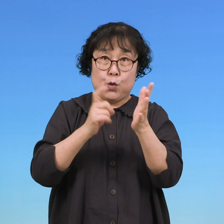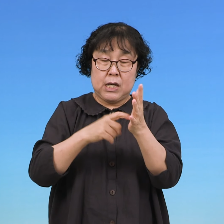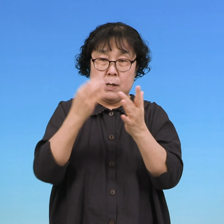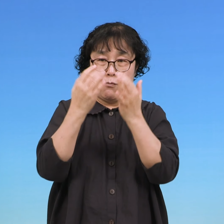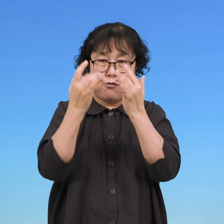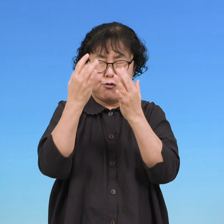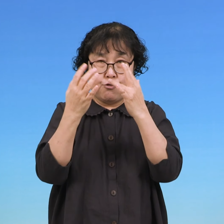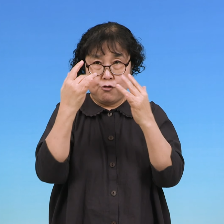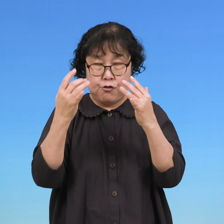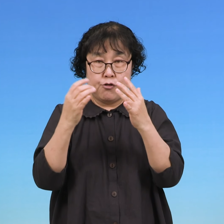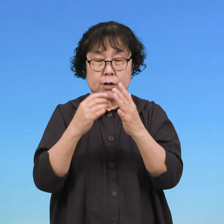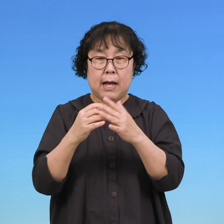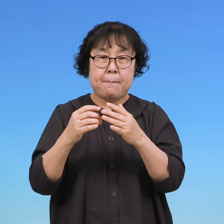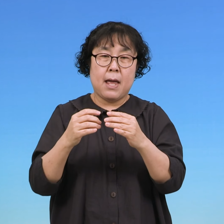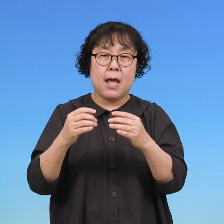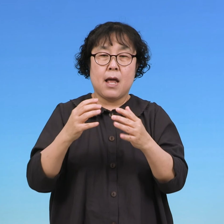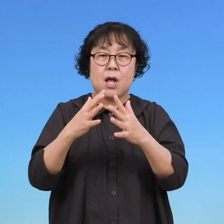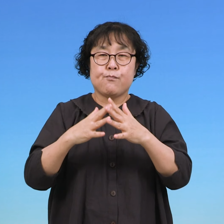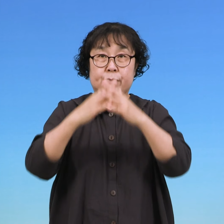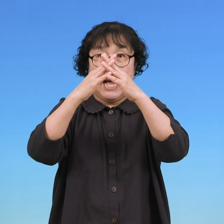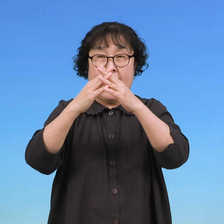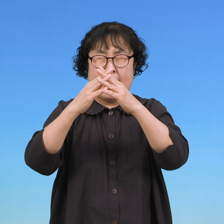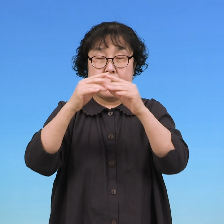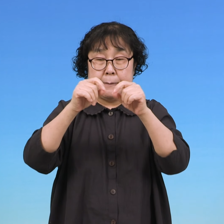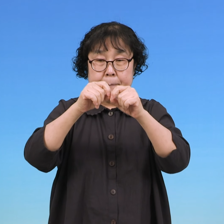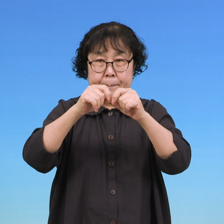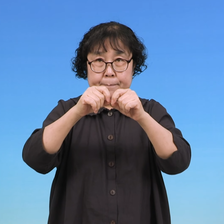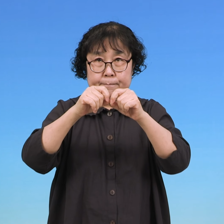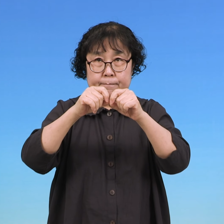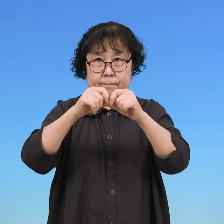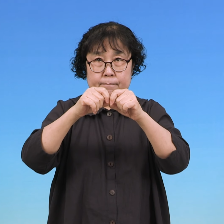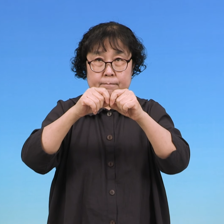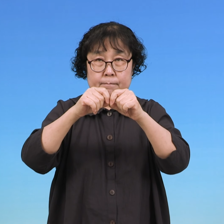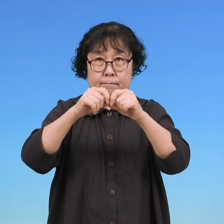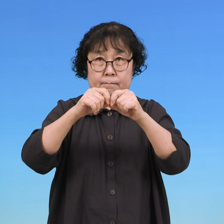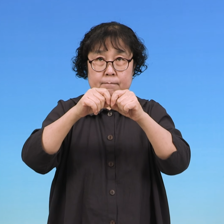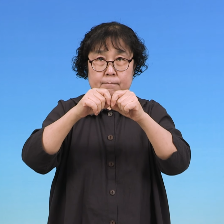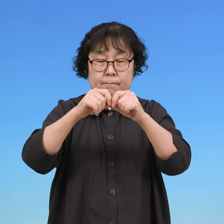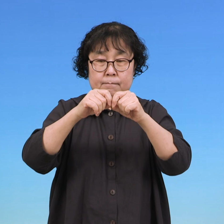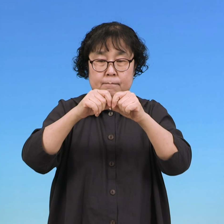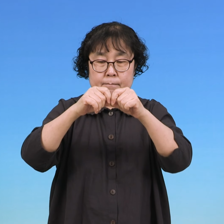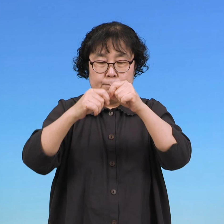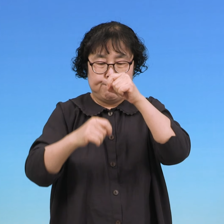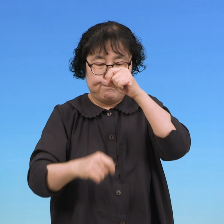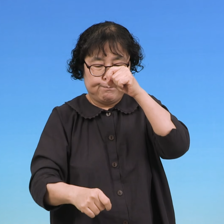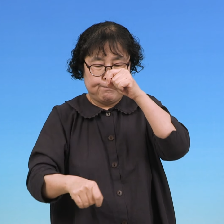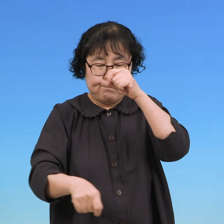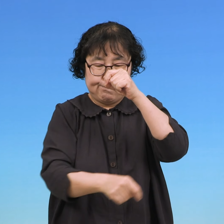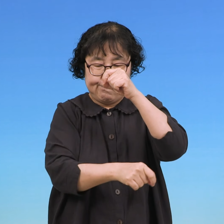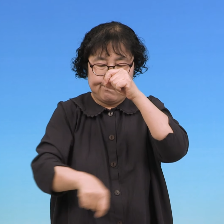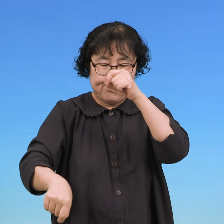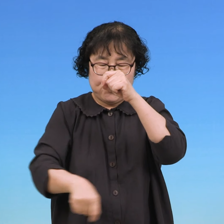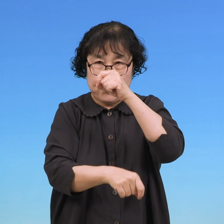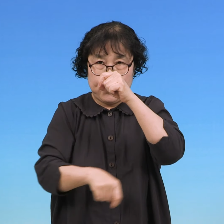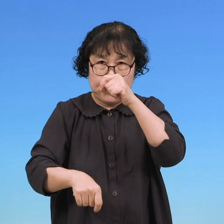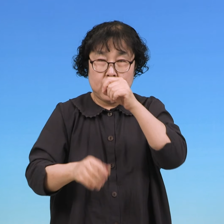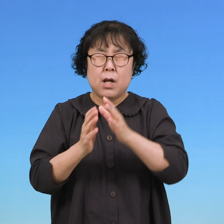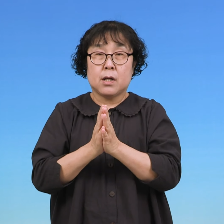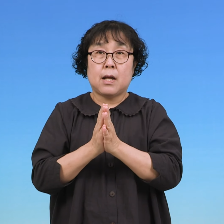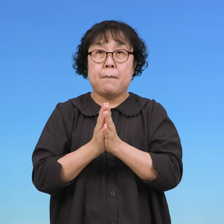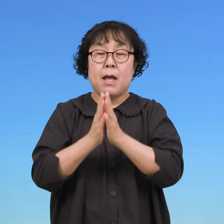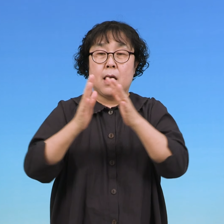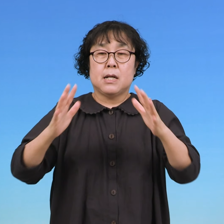환상, 불 환상, 다림줄 환상, 여름 광주리 환상, 성전 붕괴 환상, 이 다섯 가지